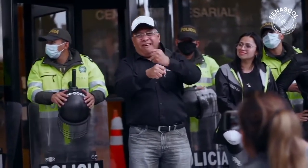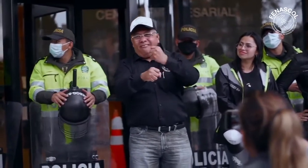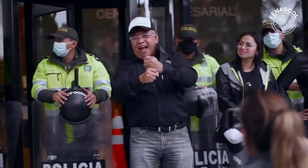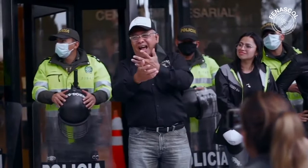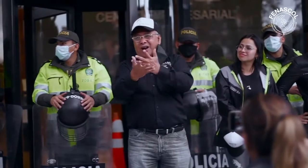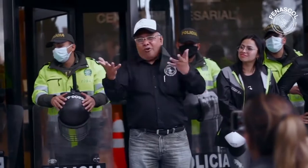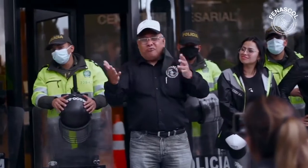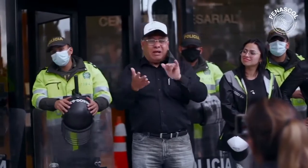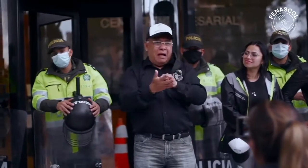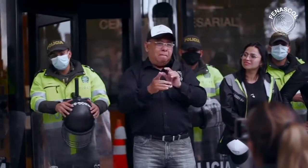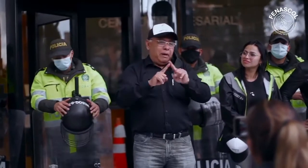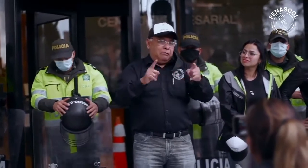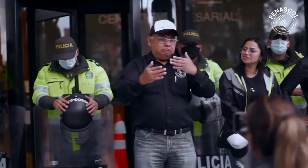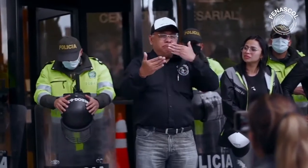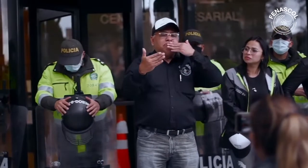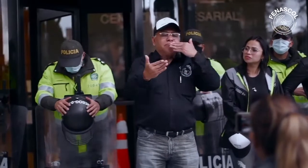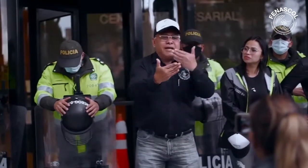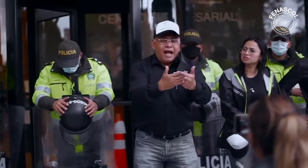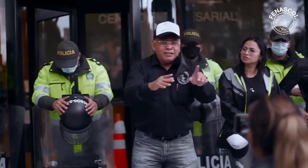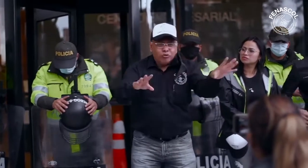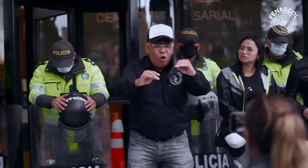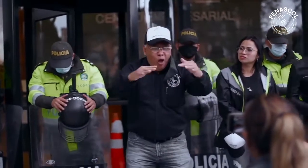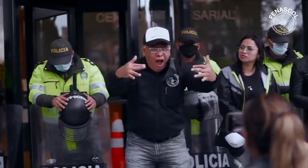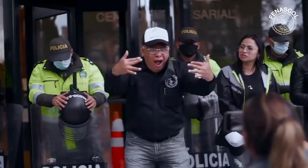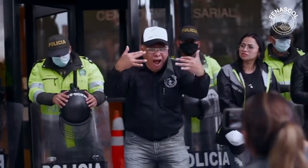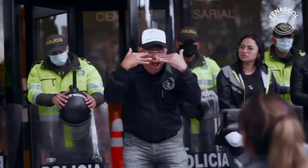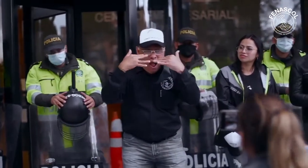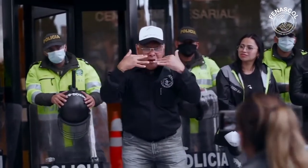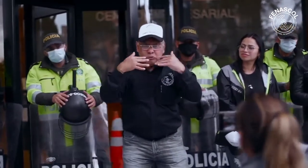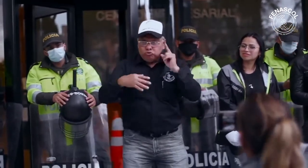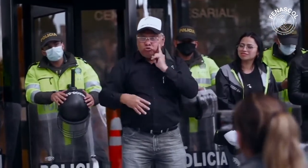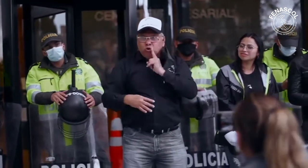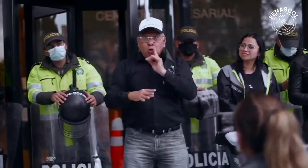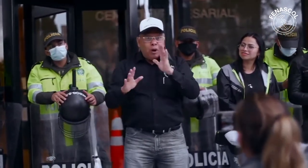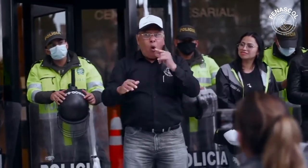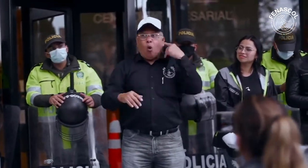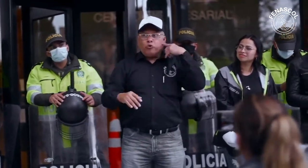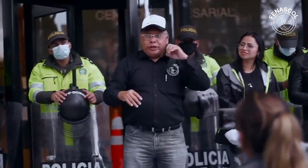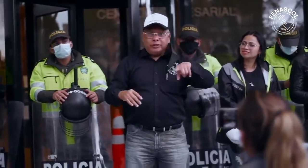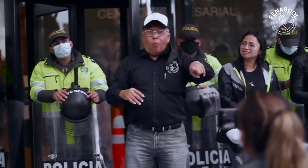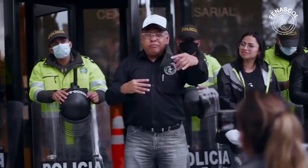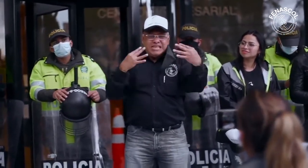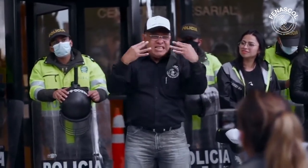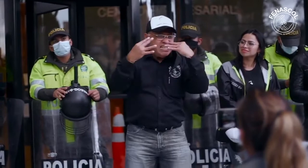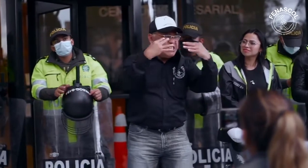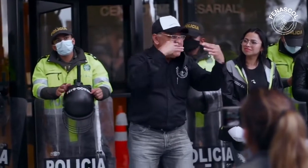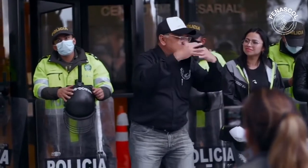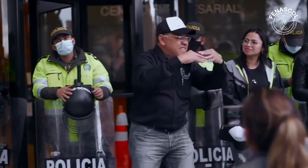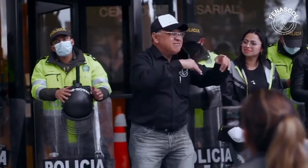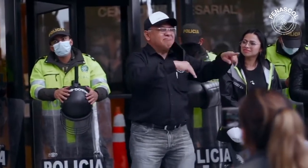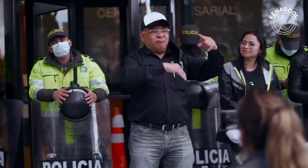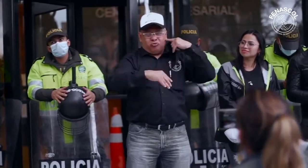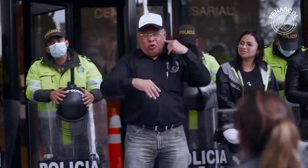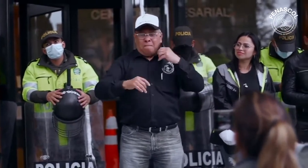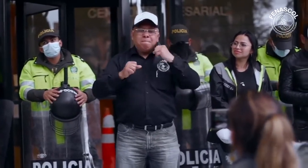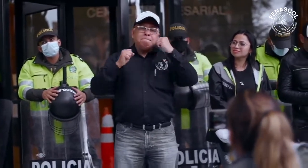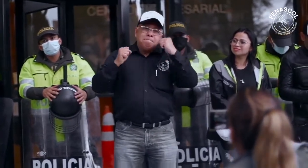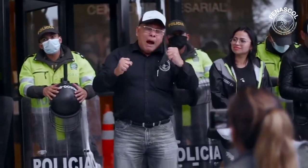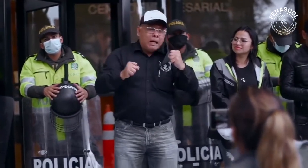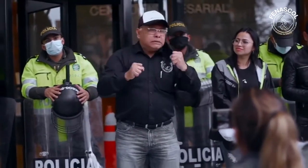saliendo, algunos no han podido estar todo el tiempo por sus trabajos, pero queremos darle gracias a todos, a personas oyentes